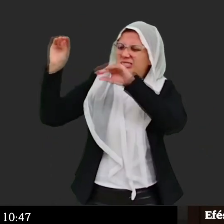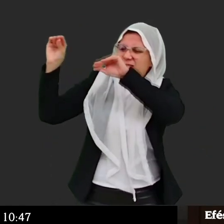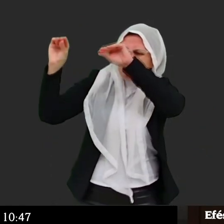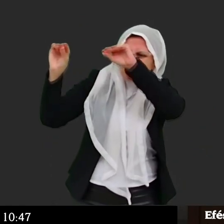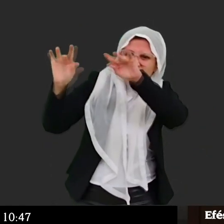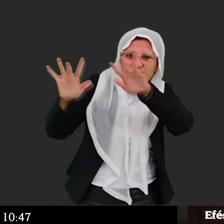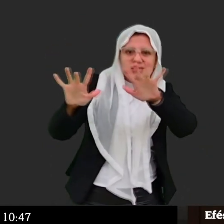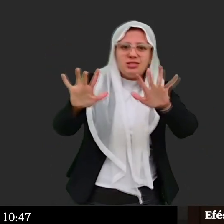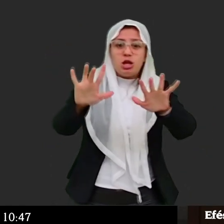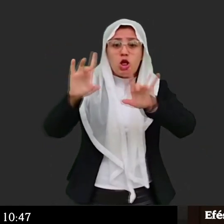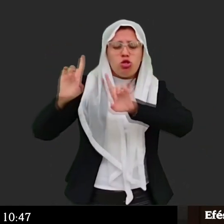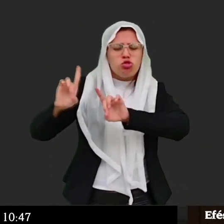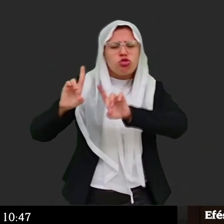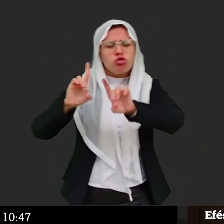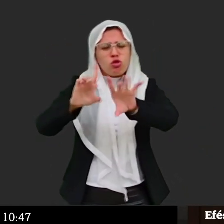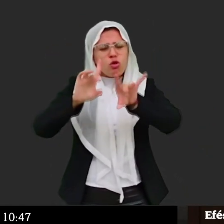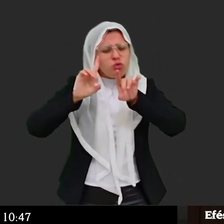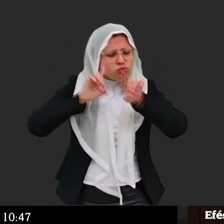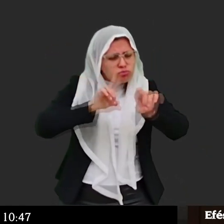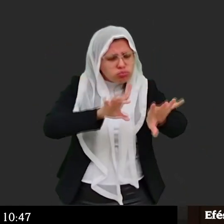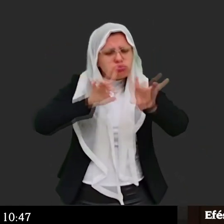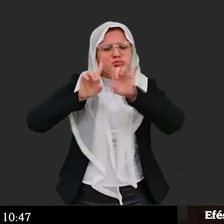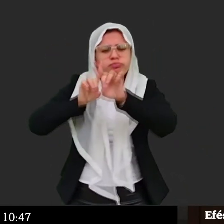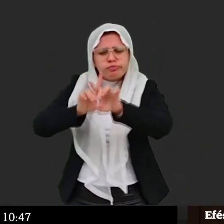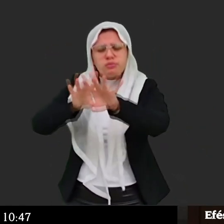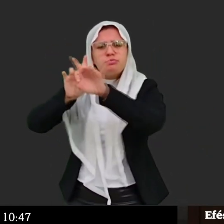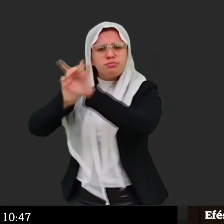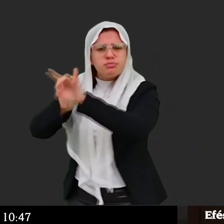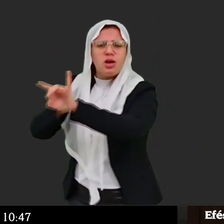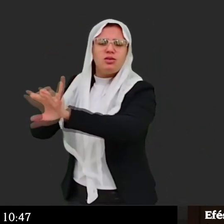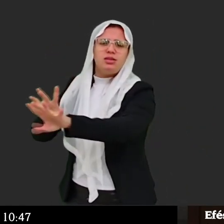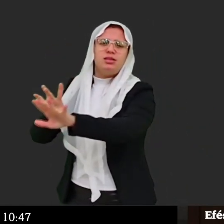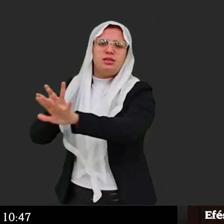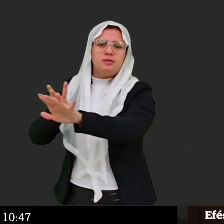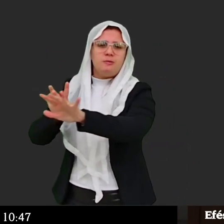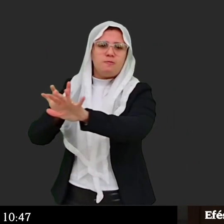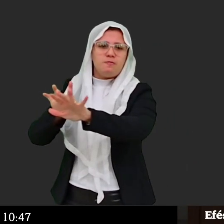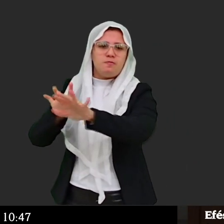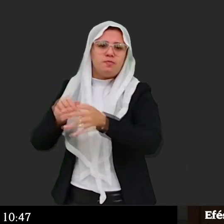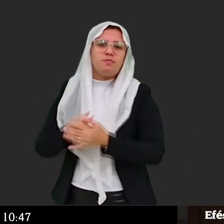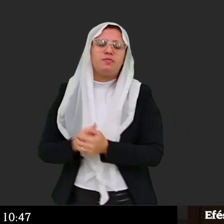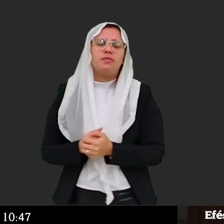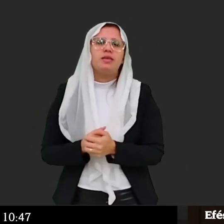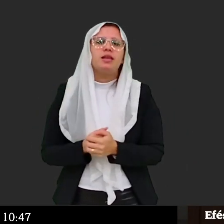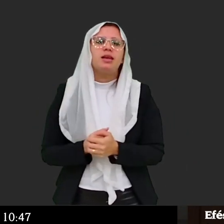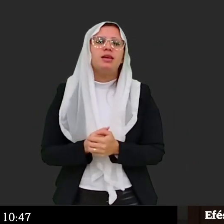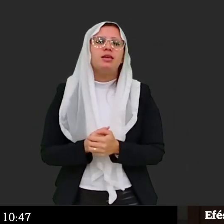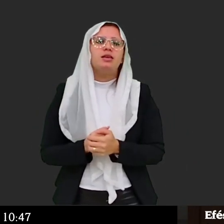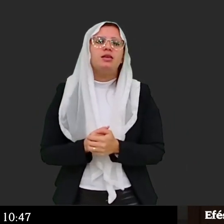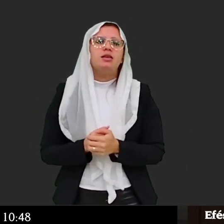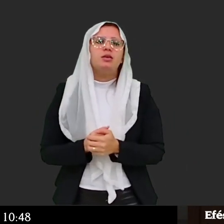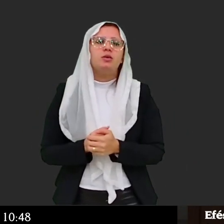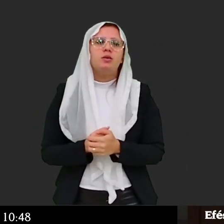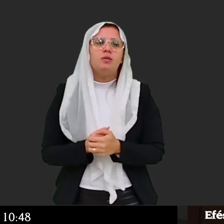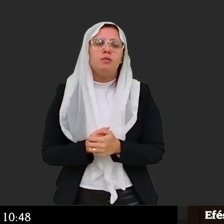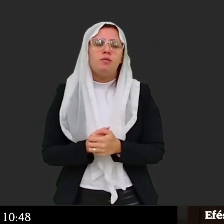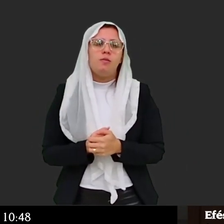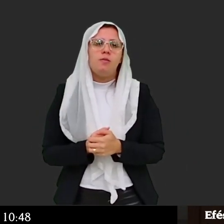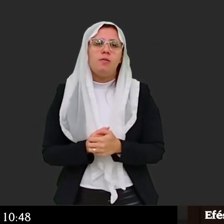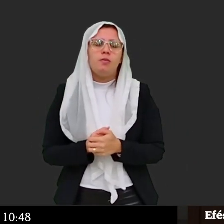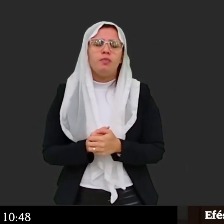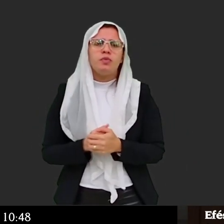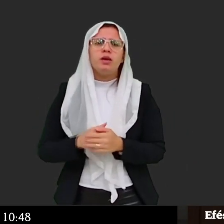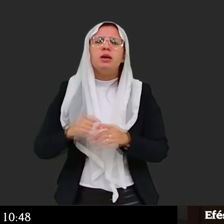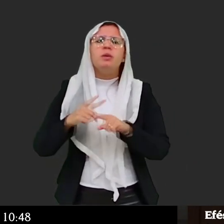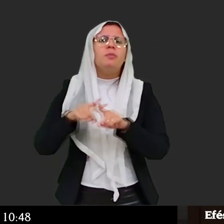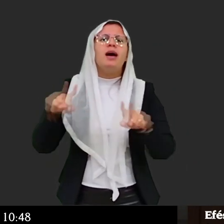da doutrina e da fé em Jesus Cristo. Tudo isto que ele dá para alguns é porque